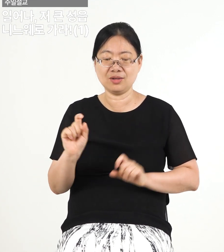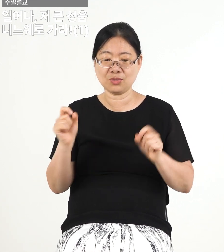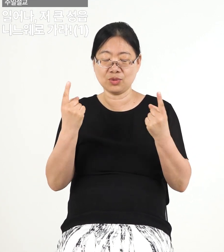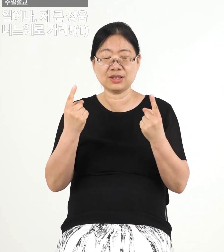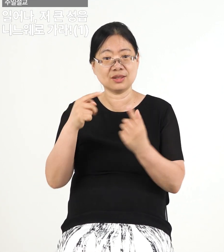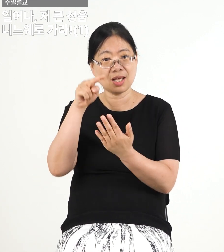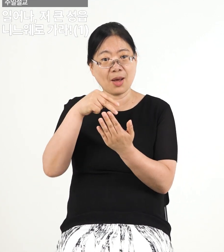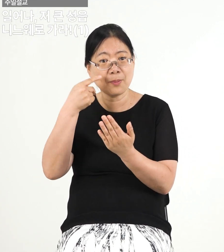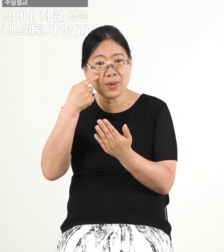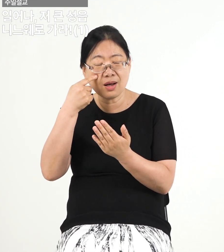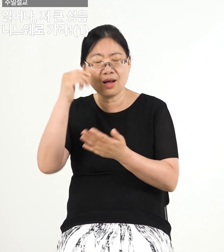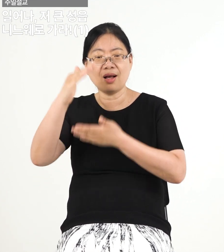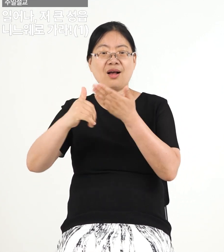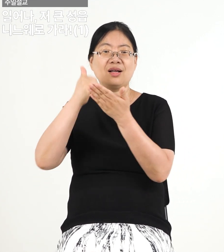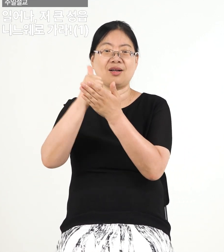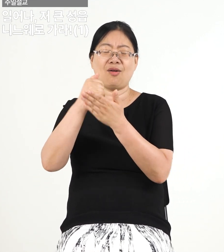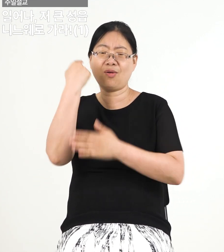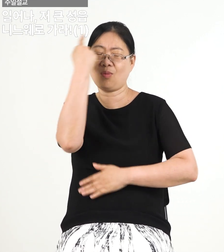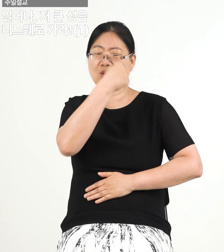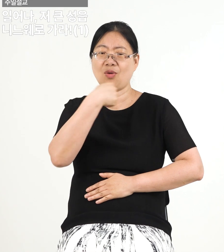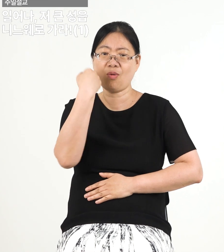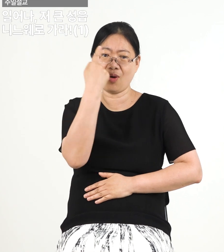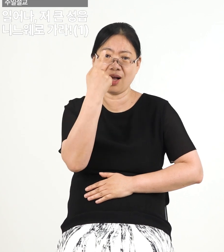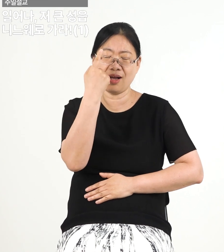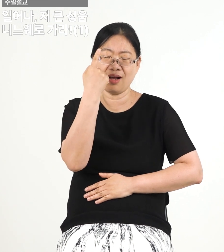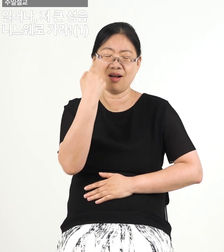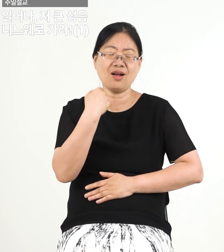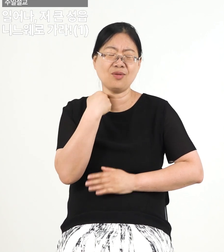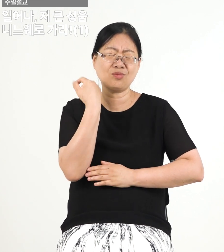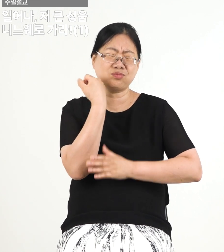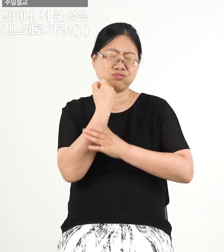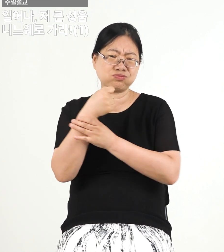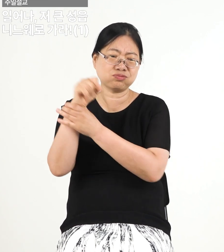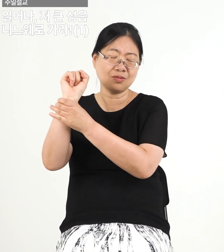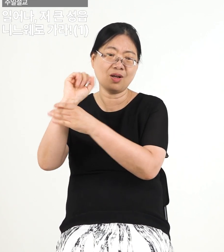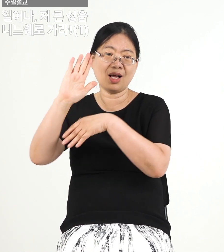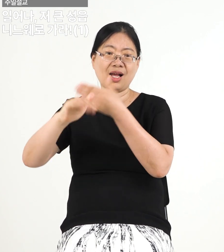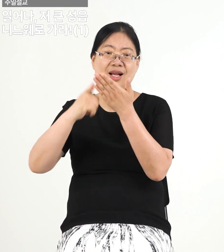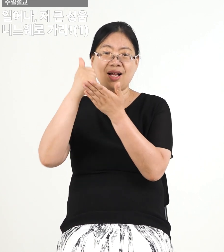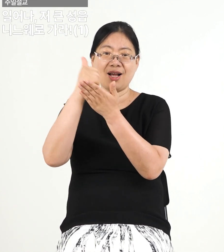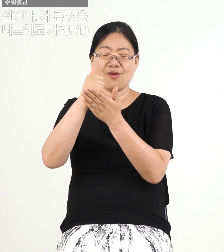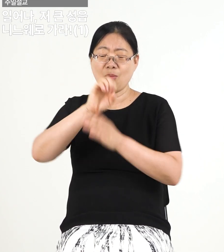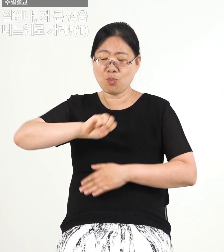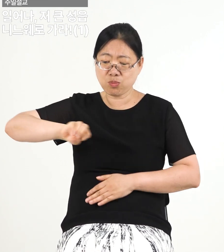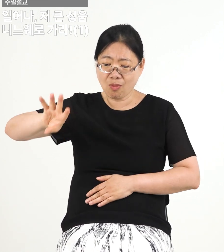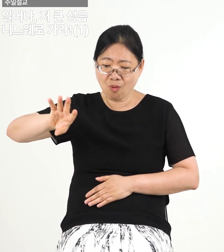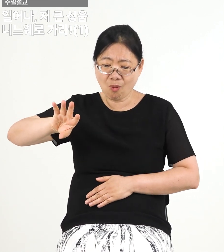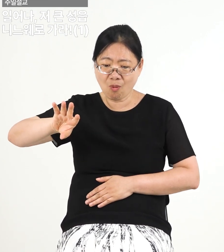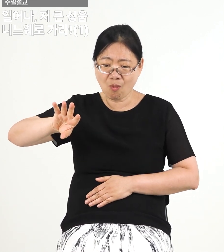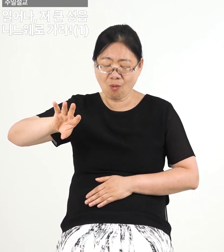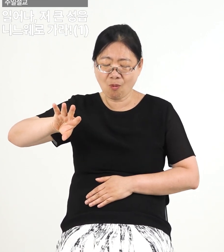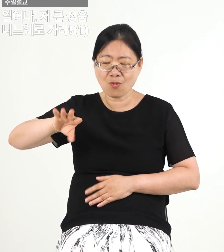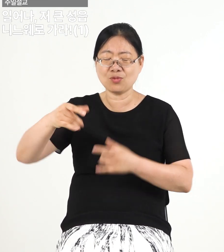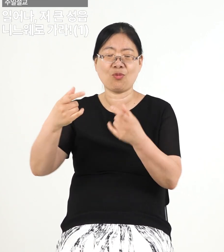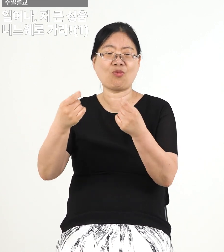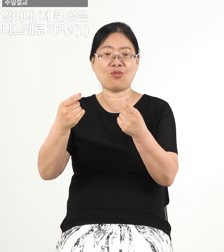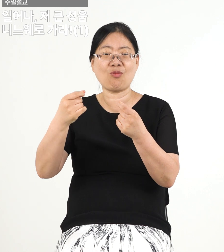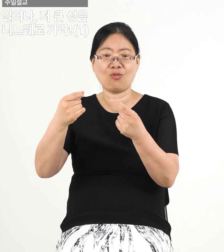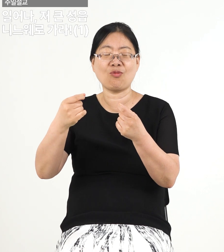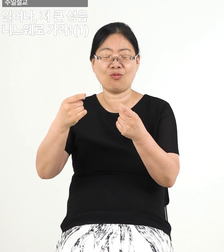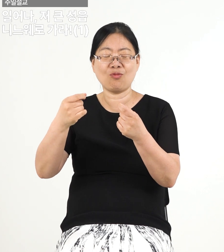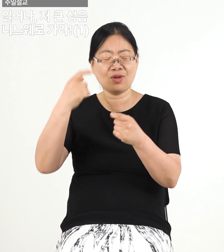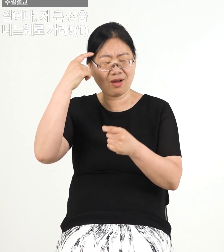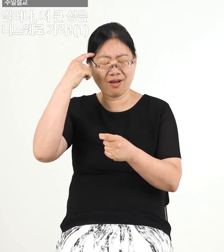하면 하나님의 얼굴을 돌리는 것을 하나님이 버리는 것으로 같이 동의어를 썼어요.